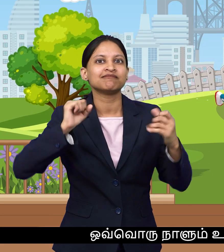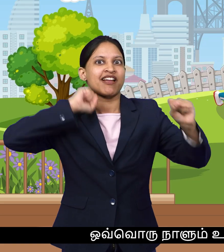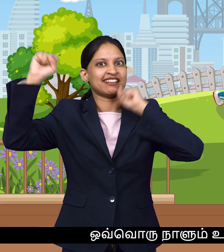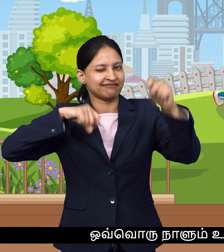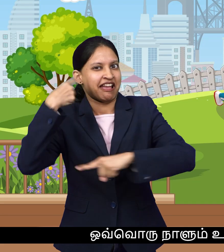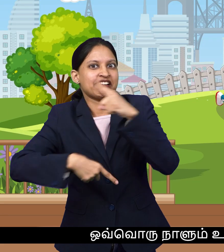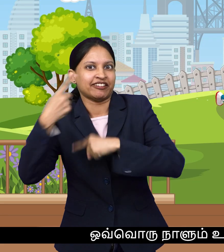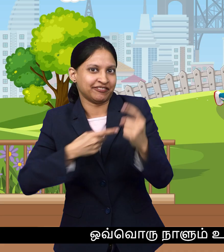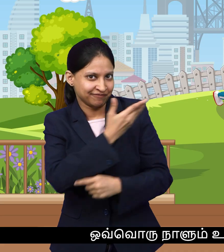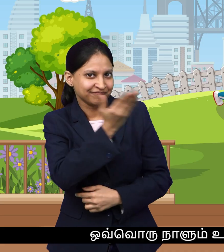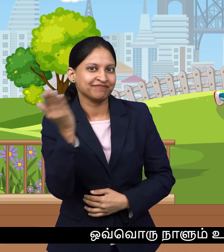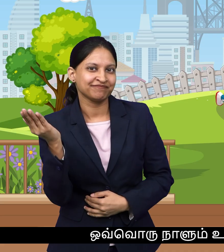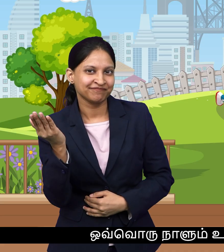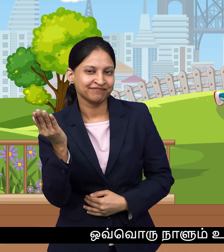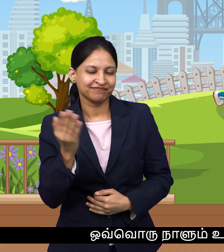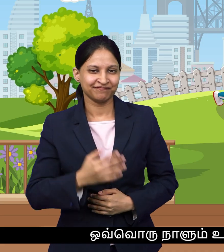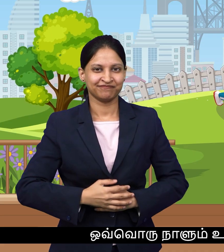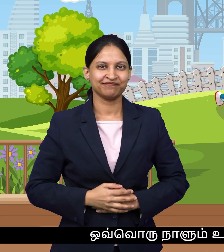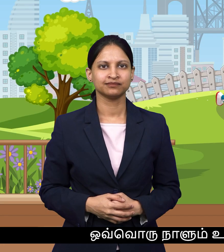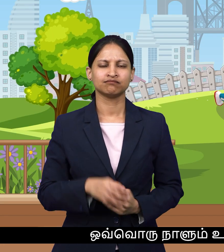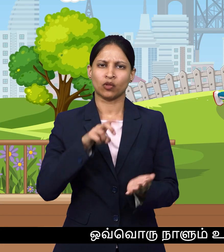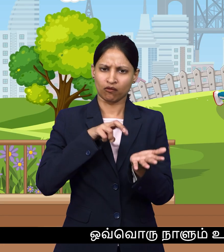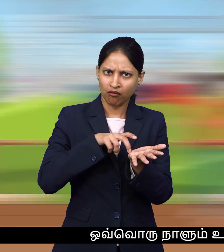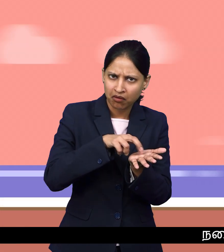ஒவ்வொரு நாளும் உடற்பயிற்சி செய்கிறார்கள்.